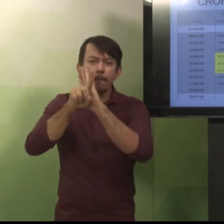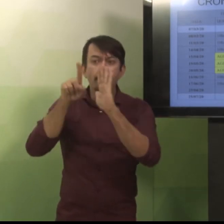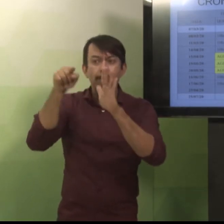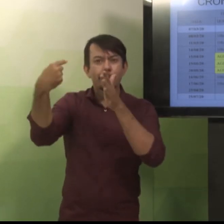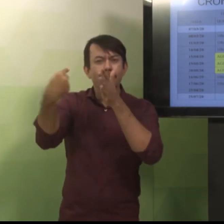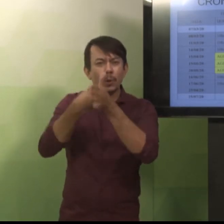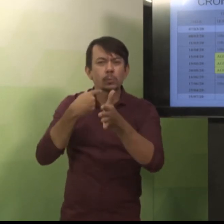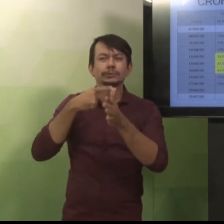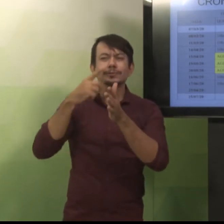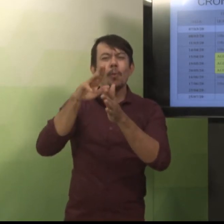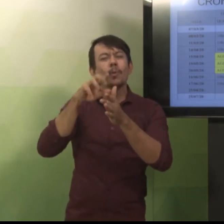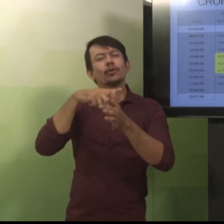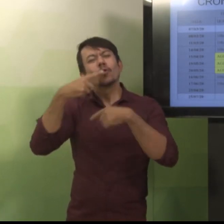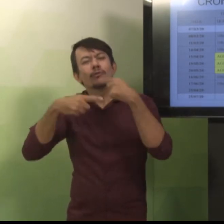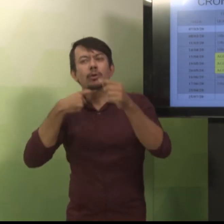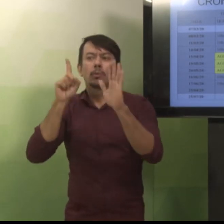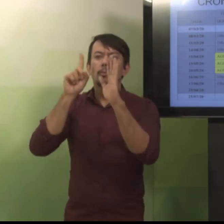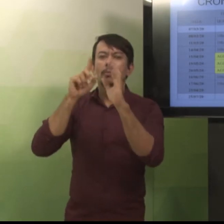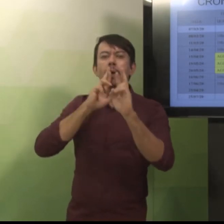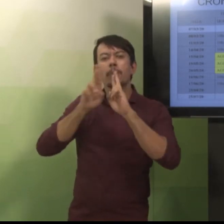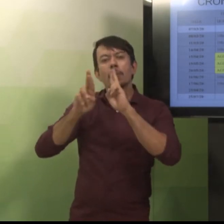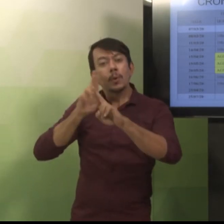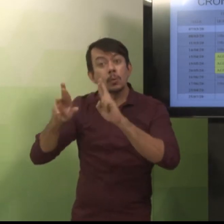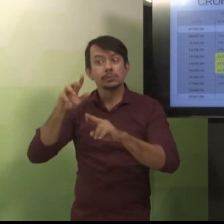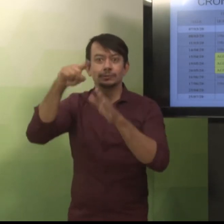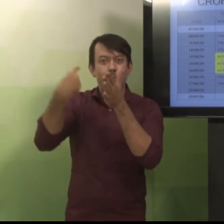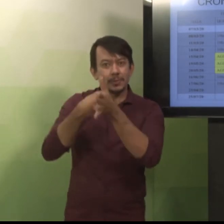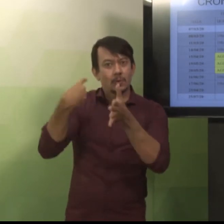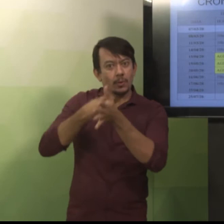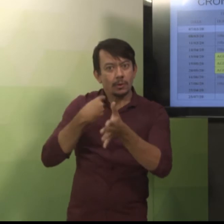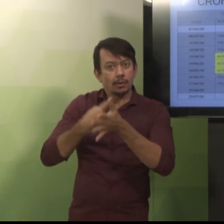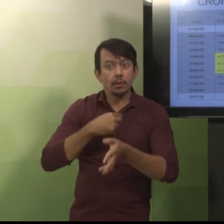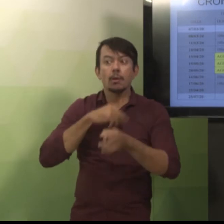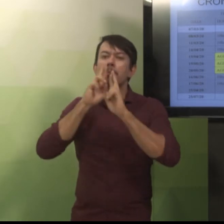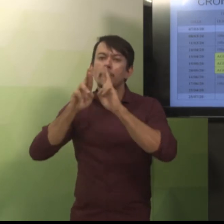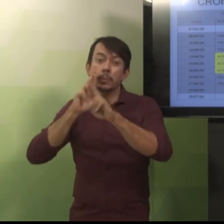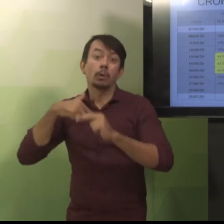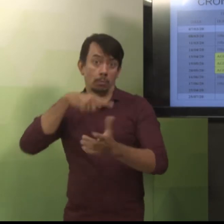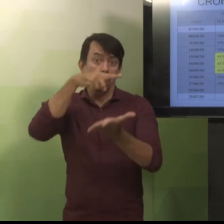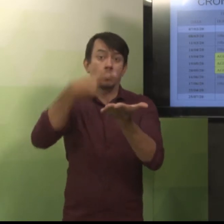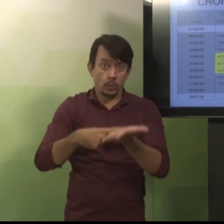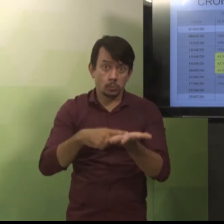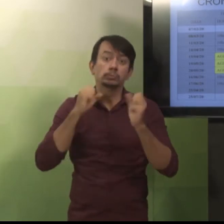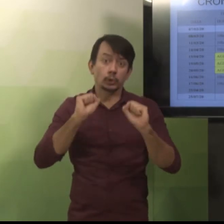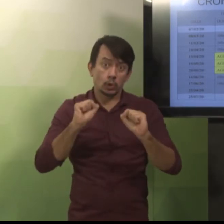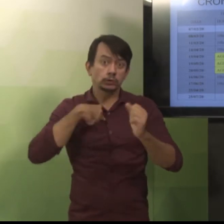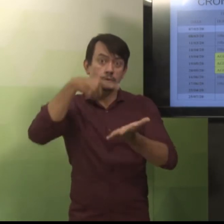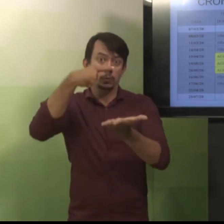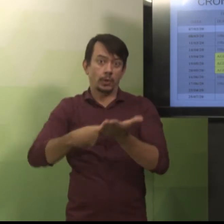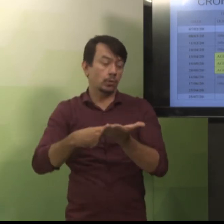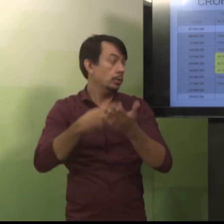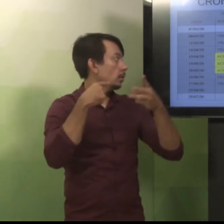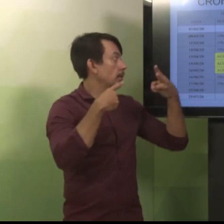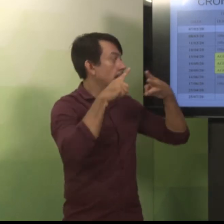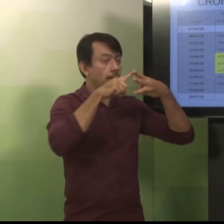onde poderemos fazer perguntas, tirar nossas dúvidas. Vocês poderão me perguntar e eu vou responder. Contudo, iremos